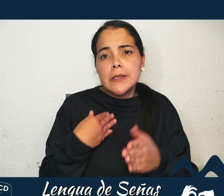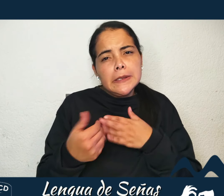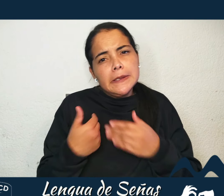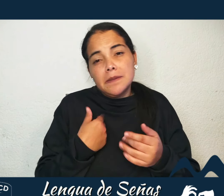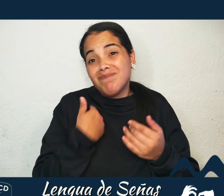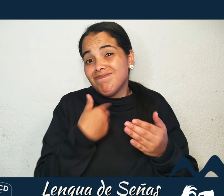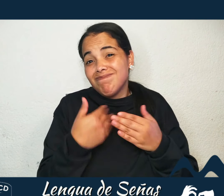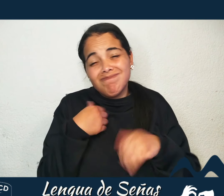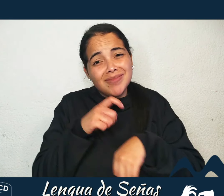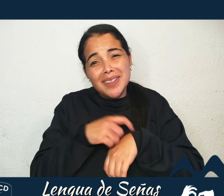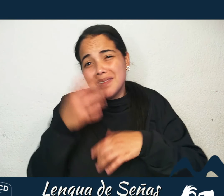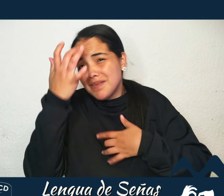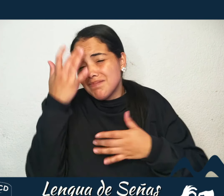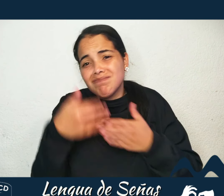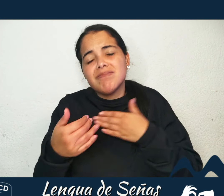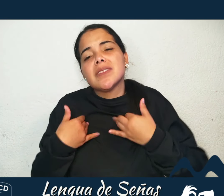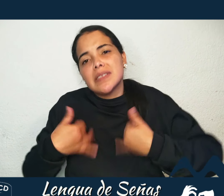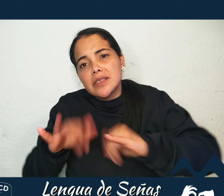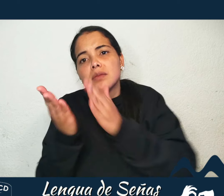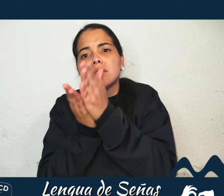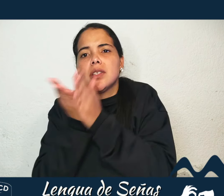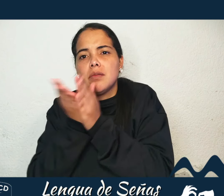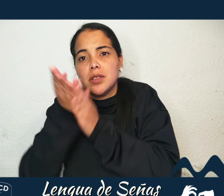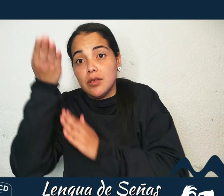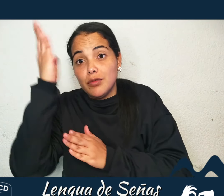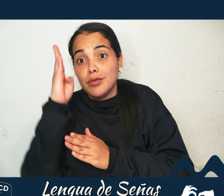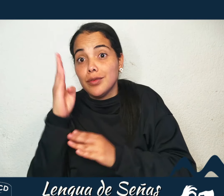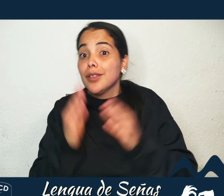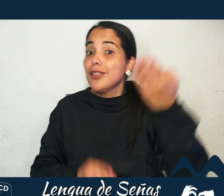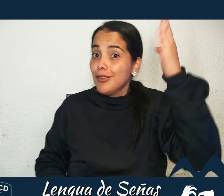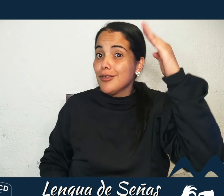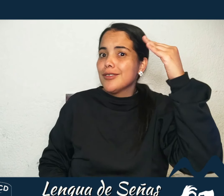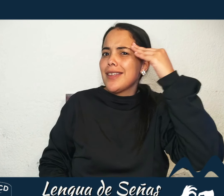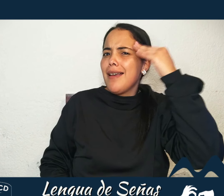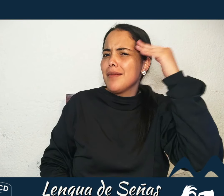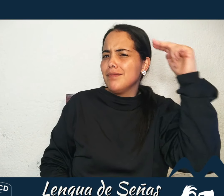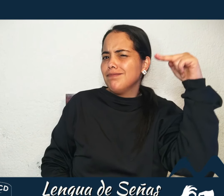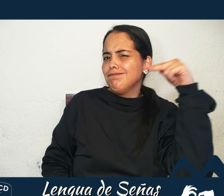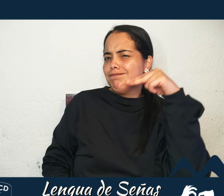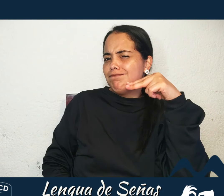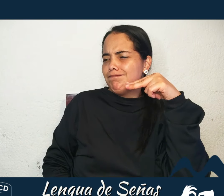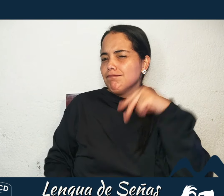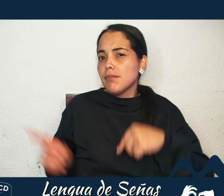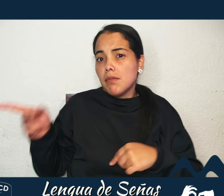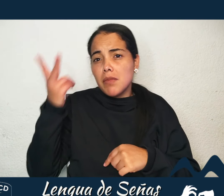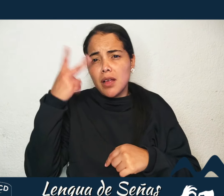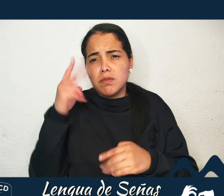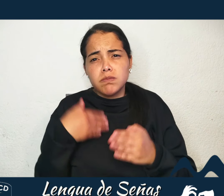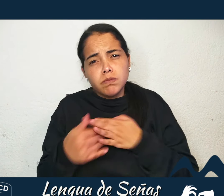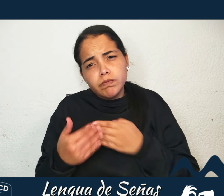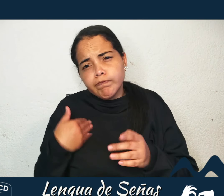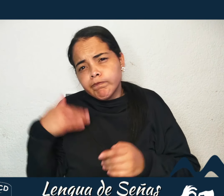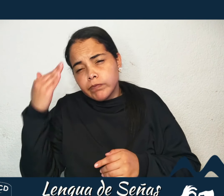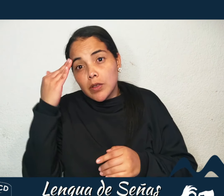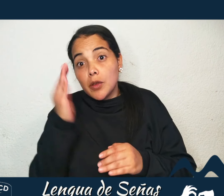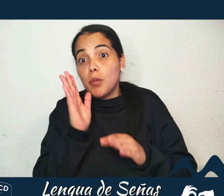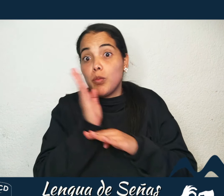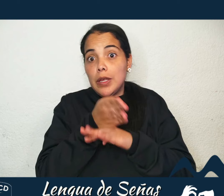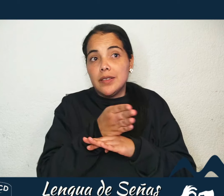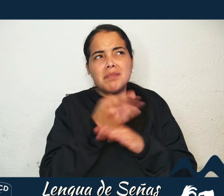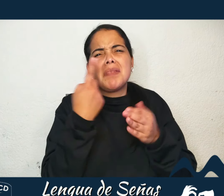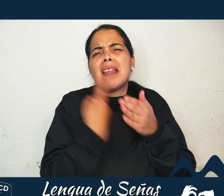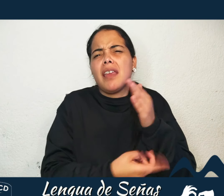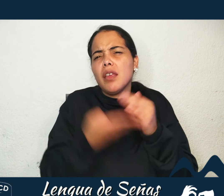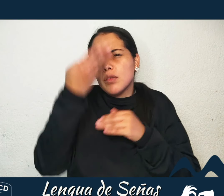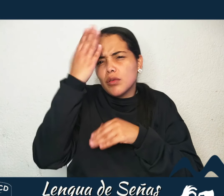seguir sirviendo al Dios apropiadamente. Dios sabía muy bien esto. Dios sabía de que este propósito ayudaría a Pablo